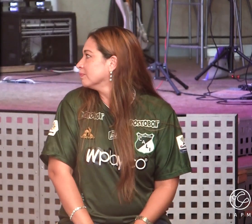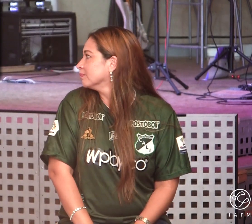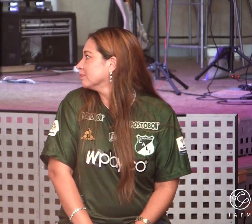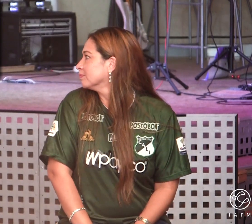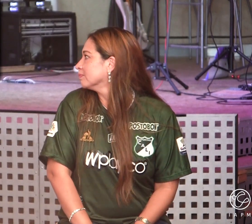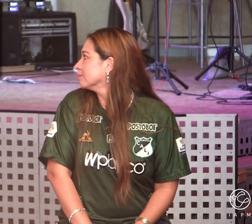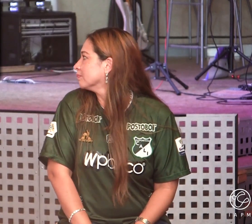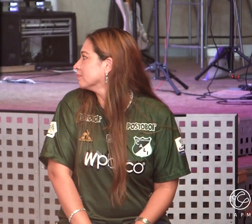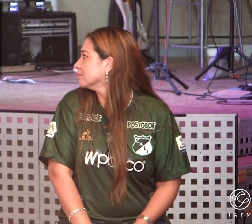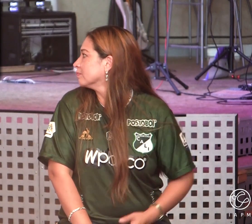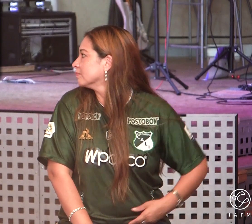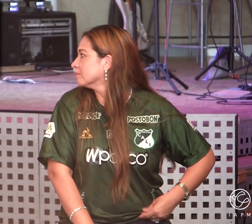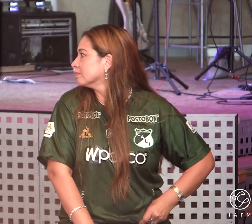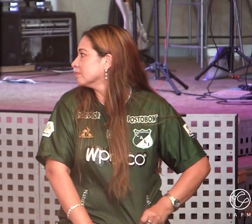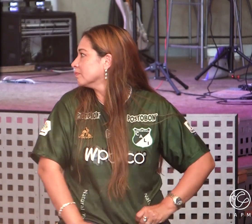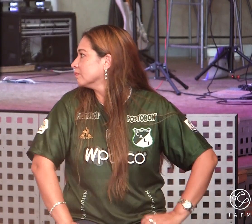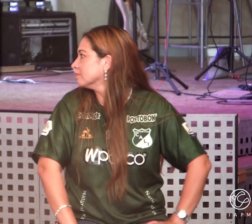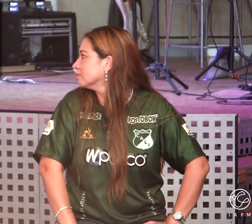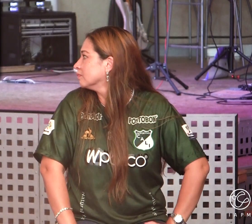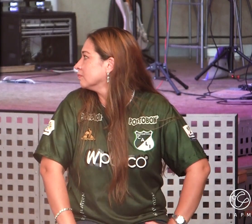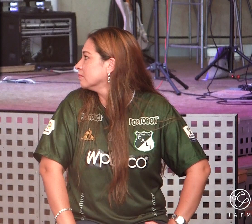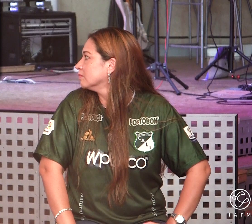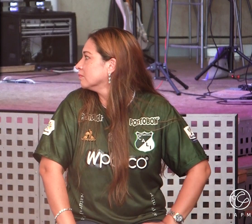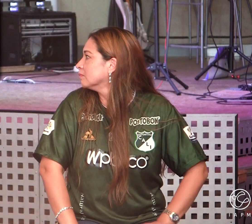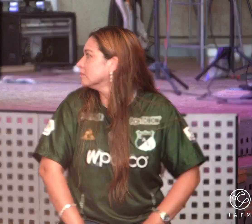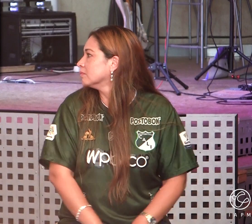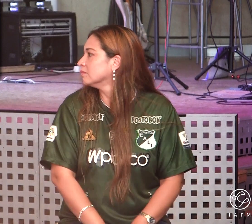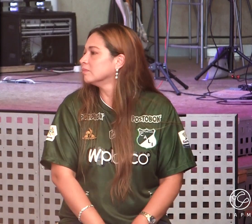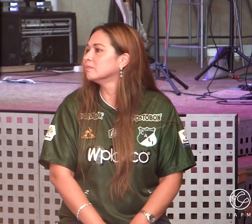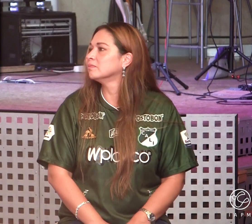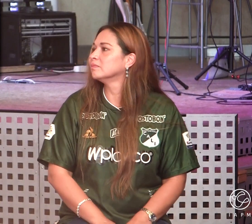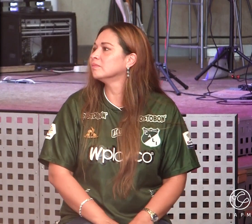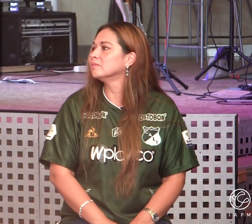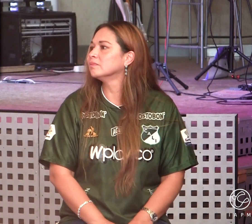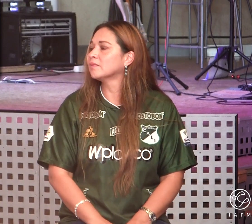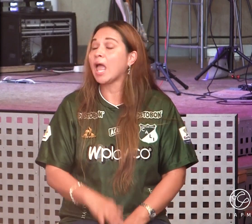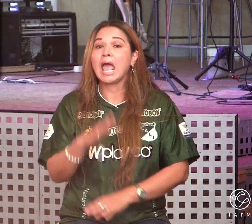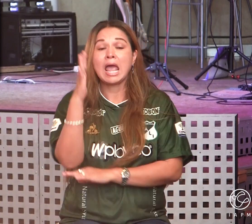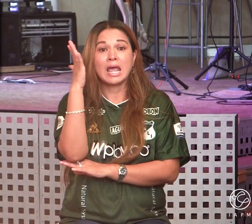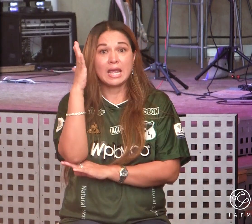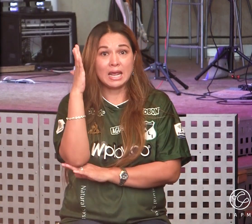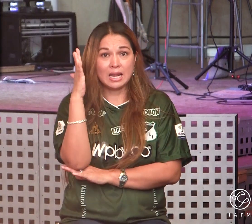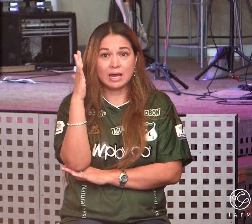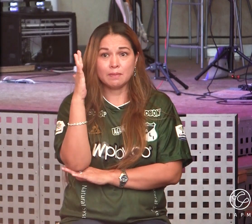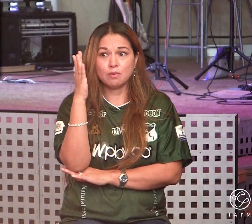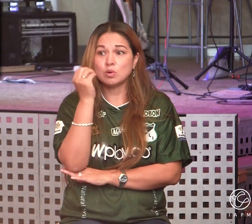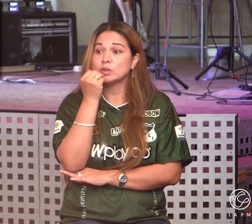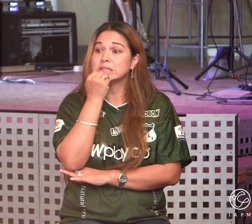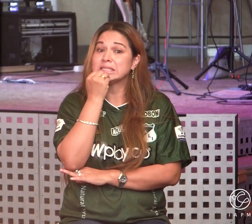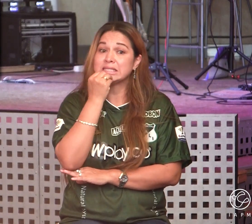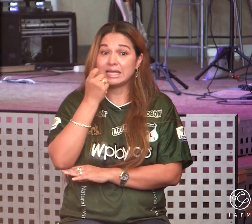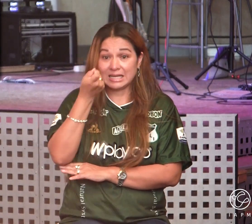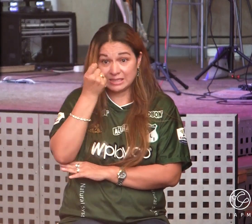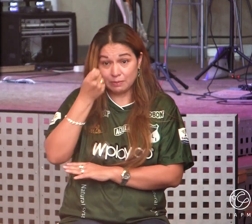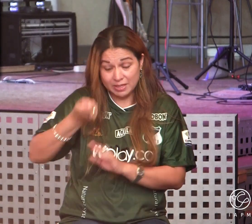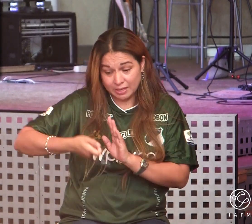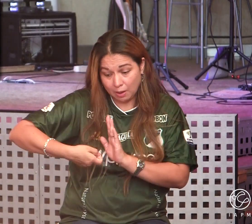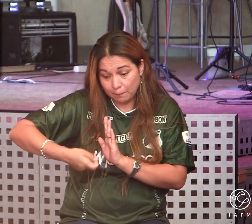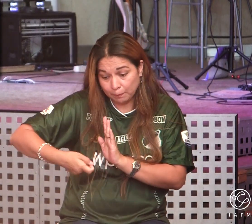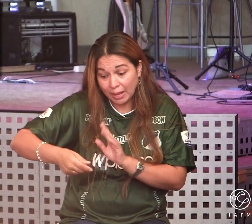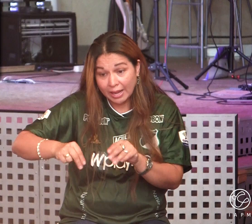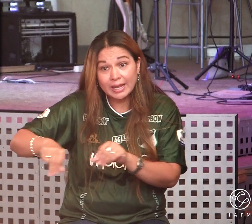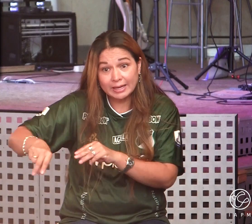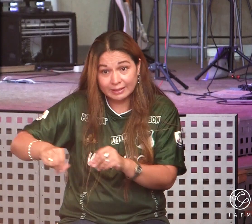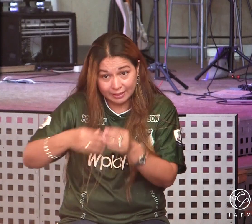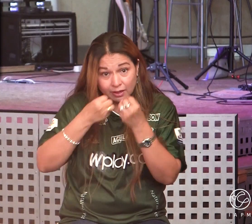Creo que no. El árbol naturalmente lo produce. Si está bien plantado, va a producirlo naturalmente.